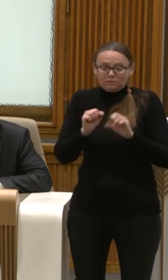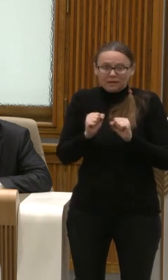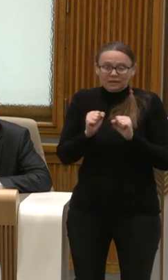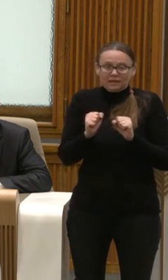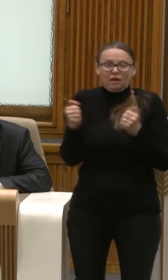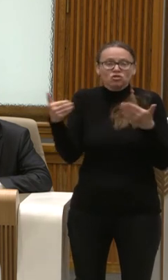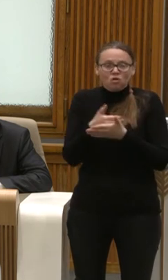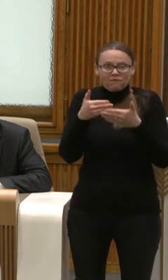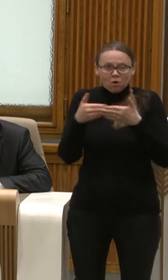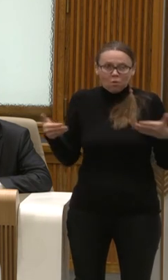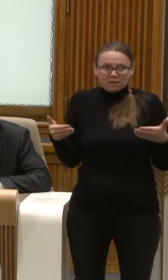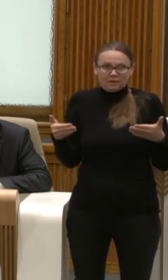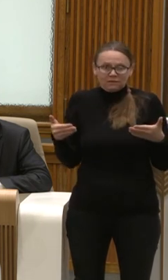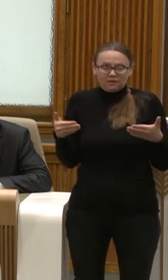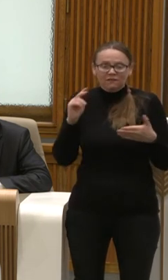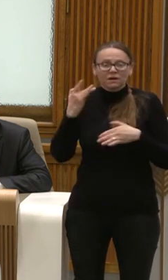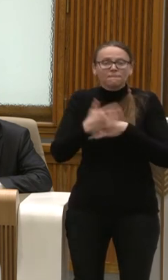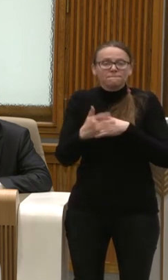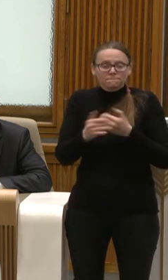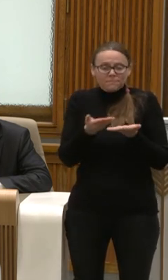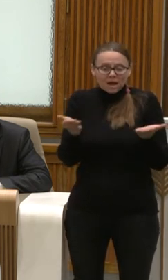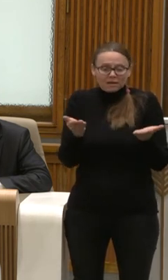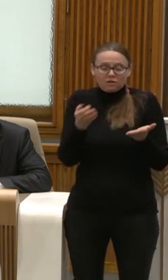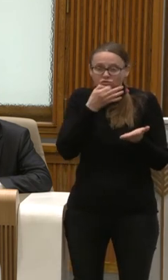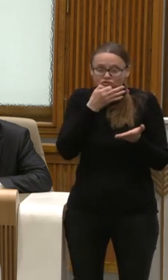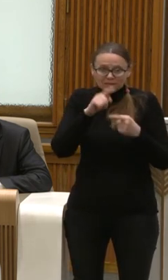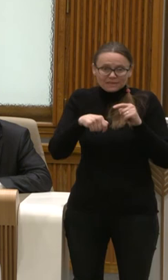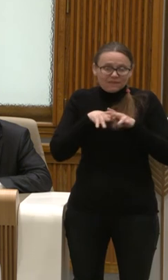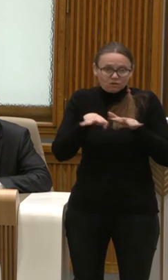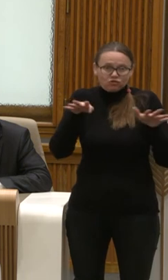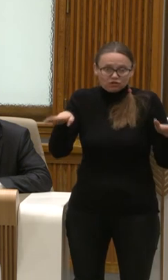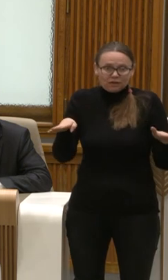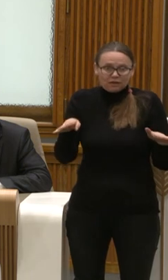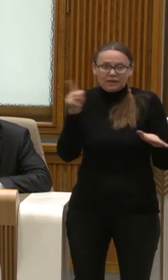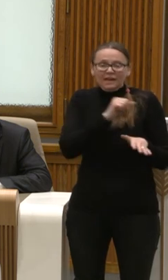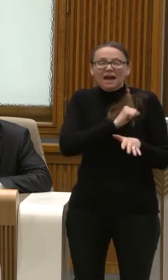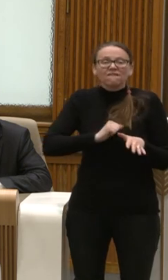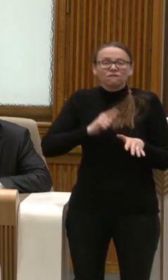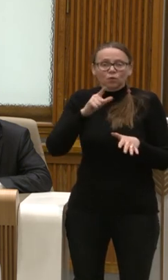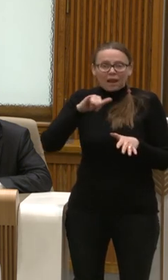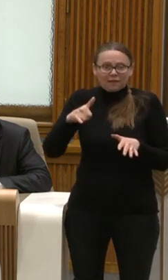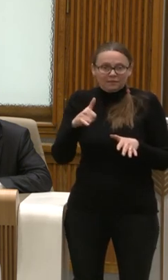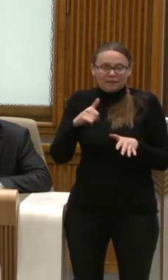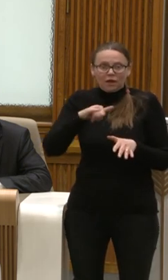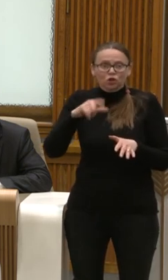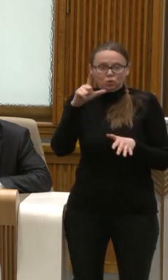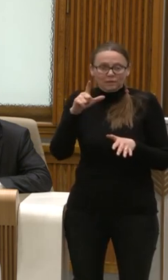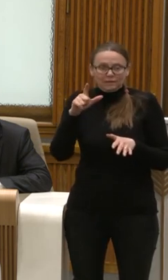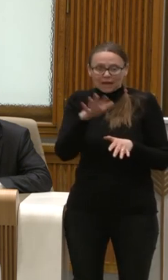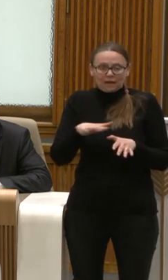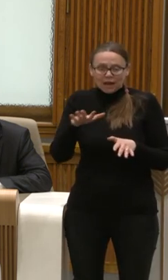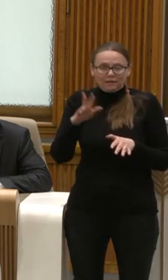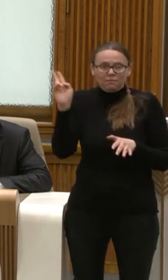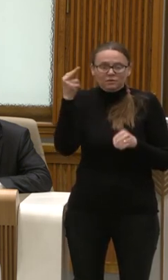nove omejitve, recimo barih in tako naprej, če se zadeva širi. In tretjič, Furlanija Julijska krajina poziva k